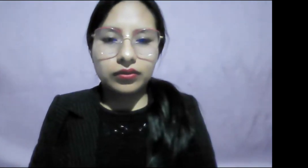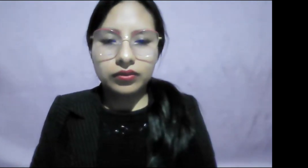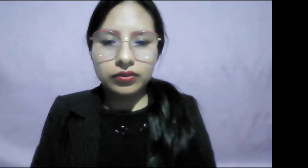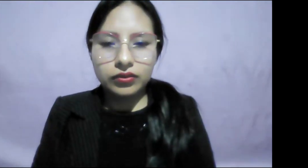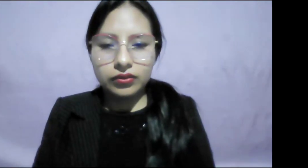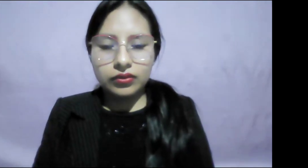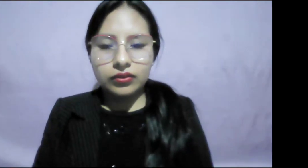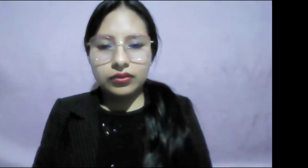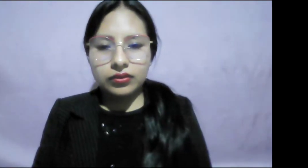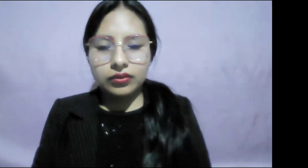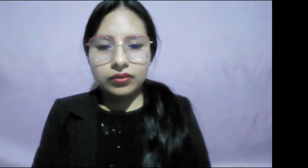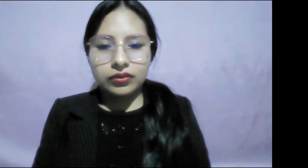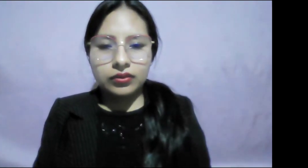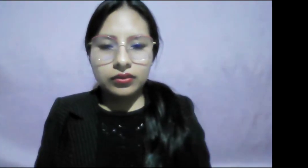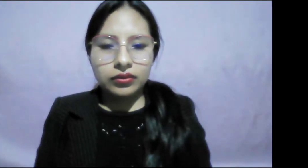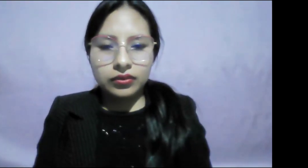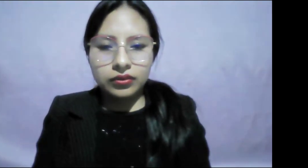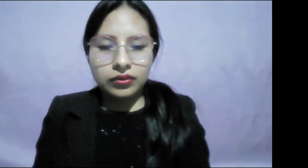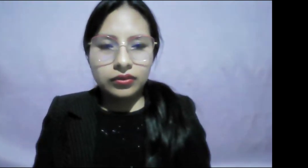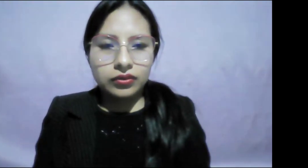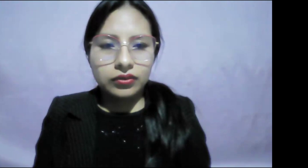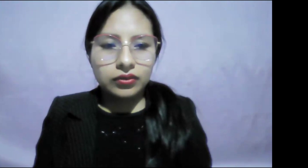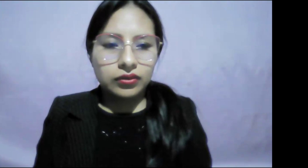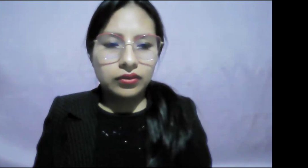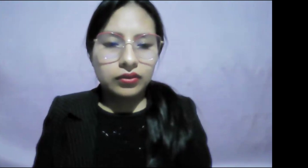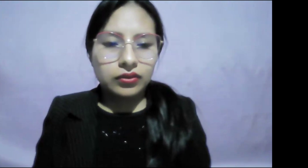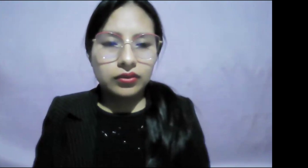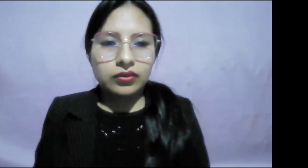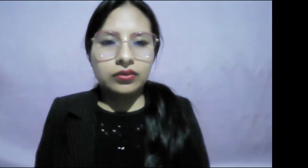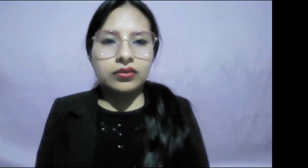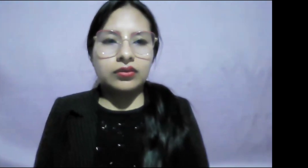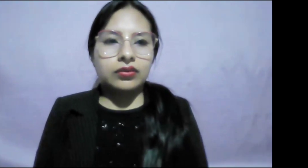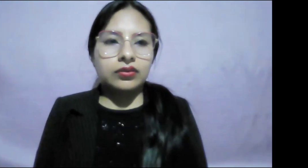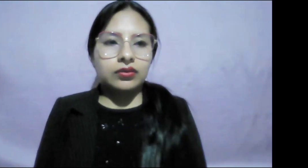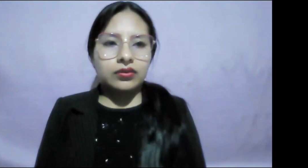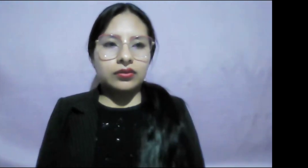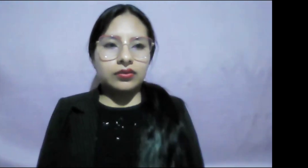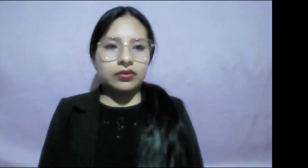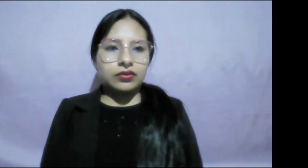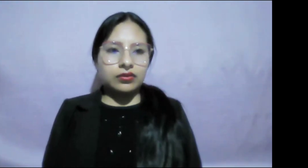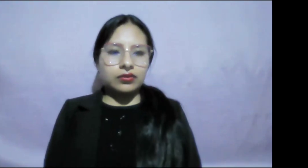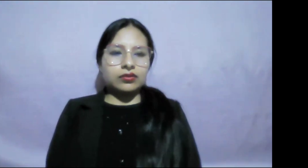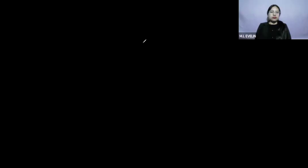Ahí está comienza la altura del hombro y termina en la muñeca